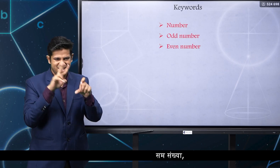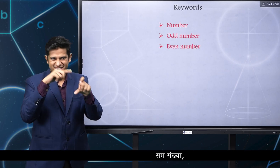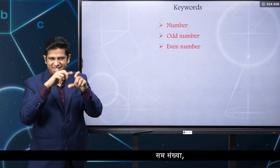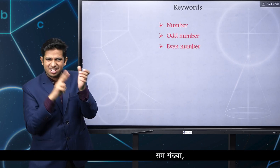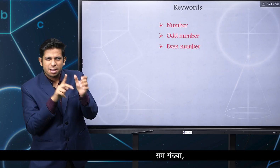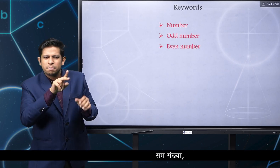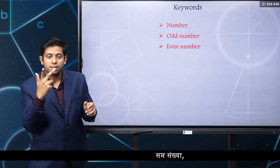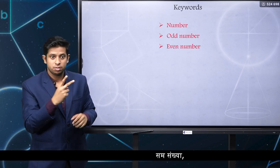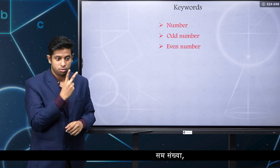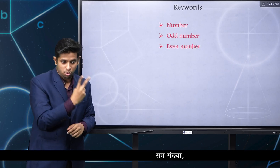समसंख्या,